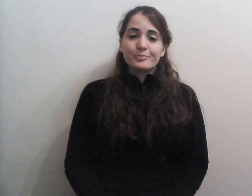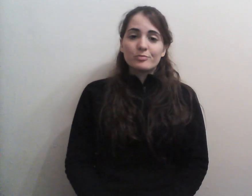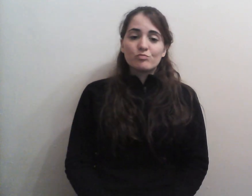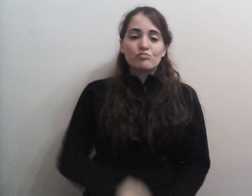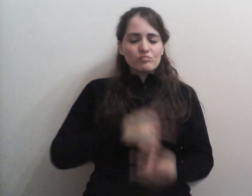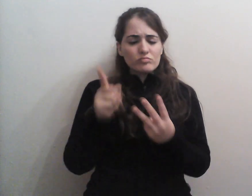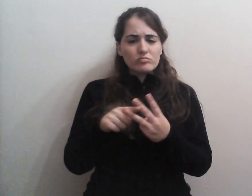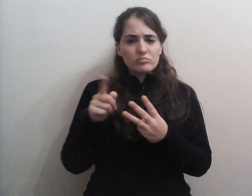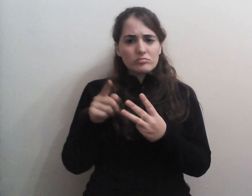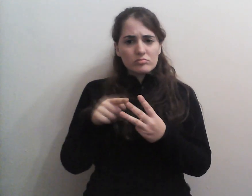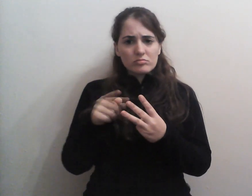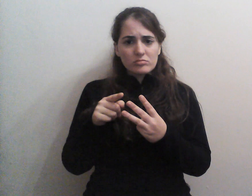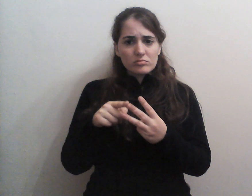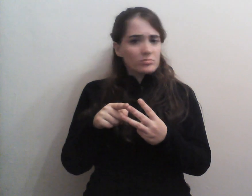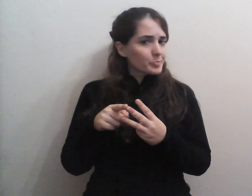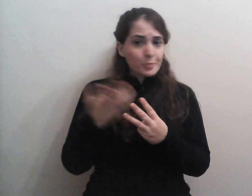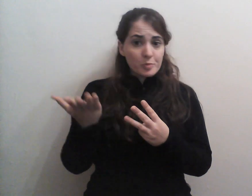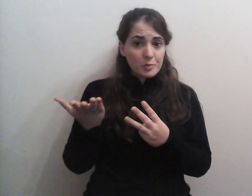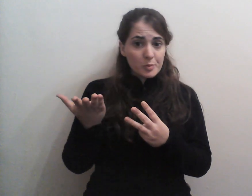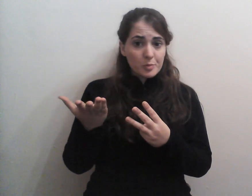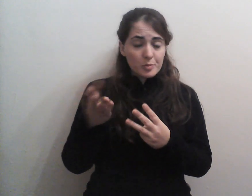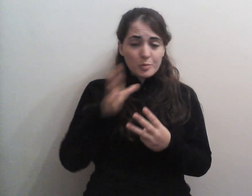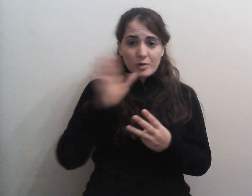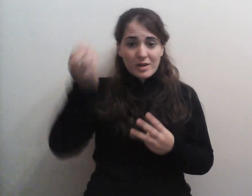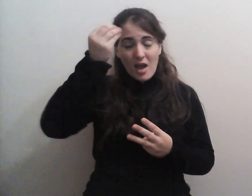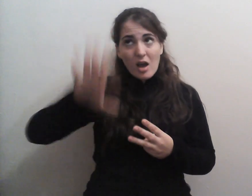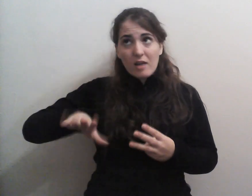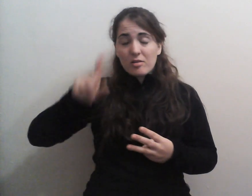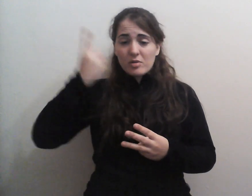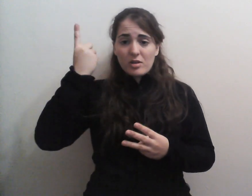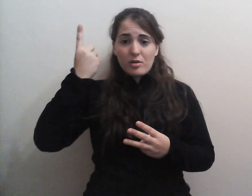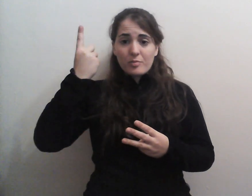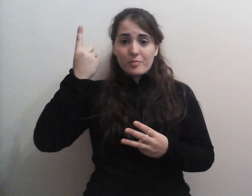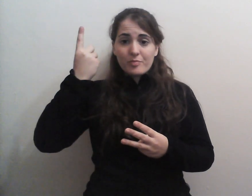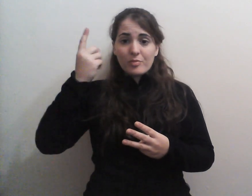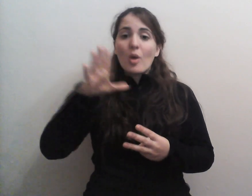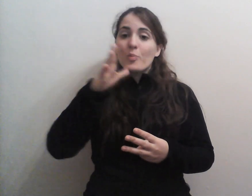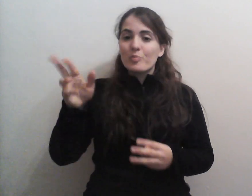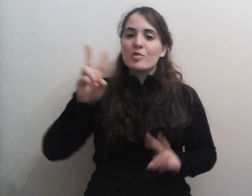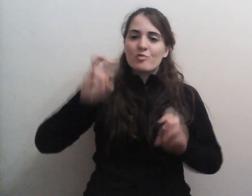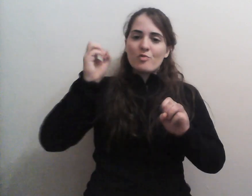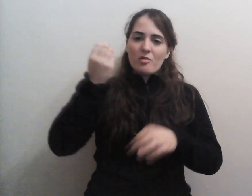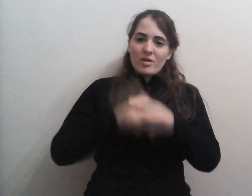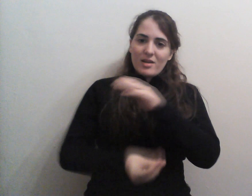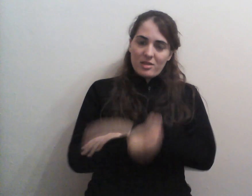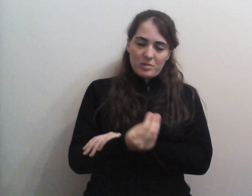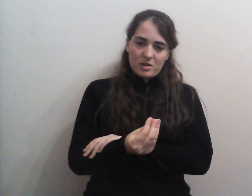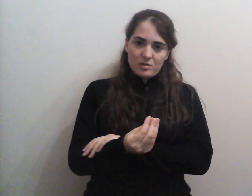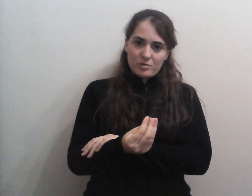segunda razón por la cual alabamos a Dios, según Pedro, es por el nuevo nacimiento. El término técnico es